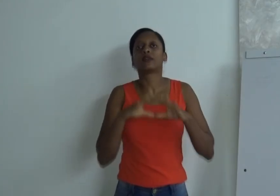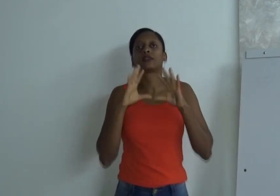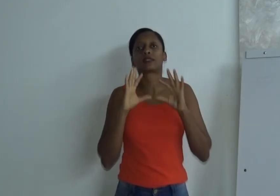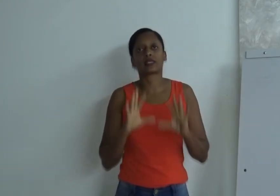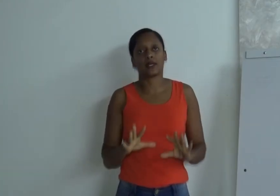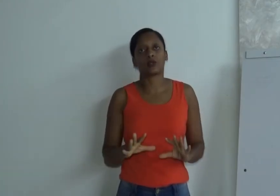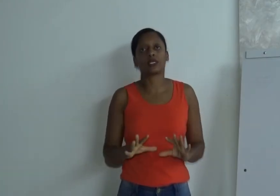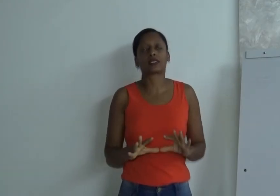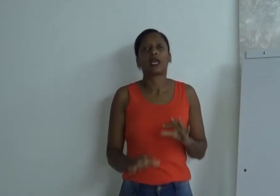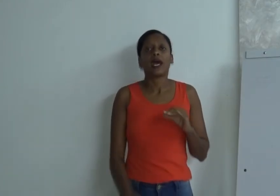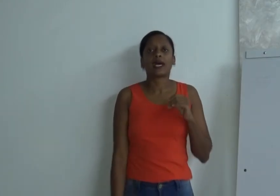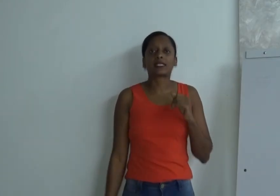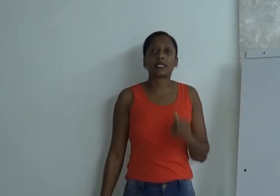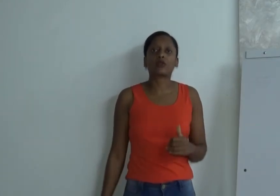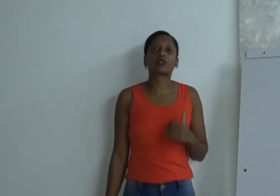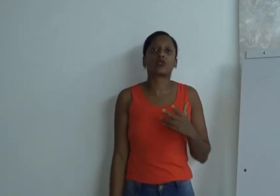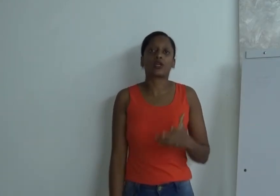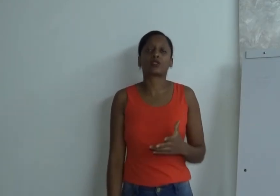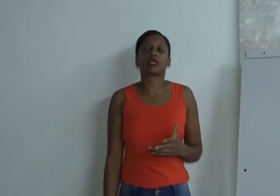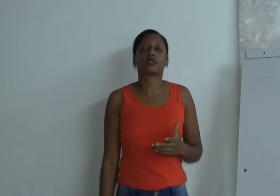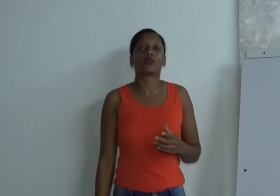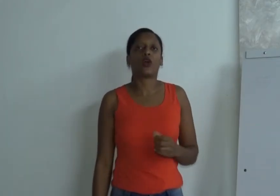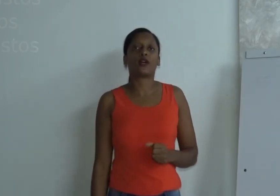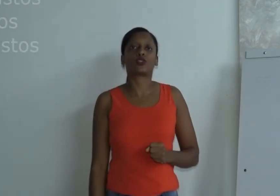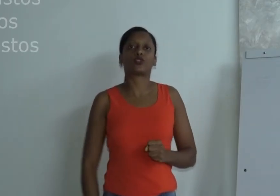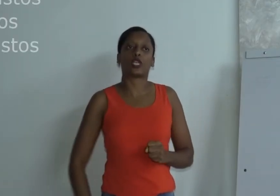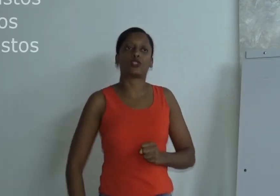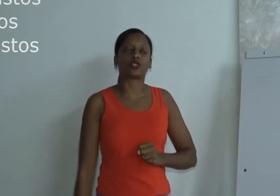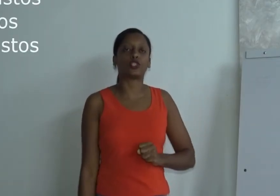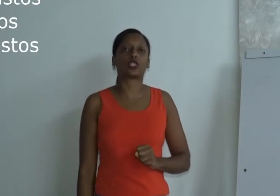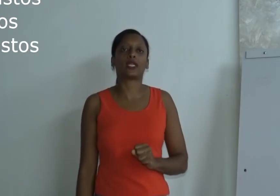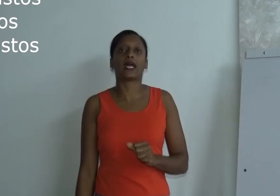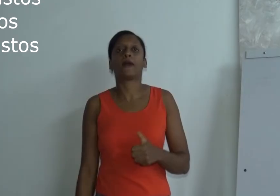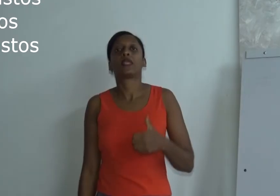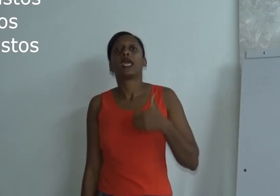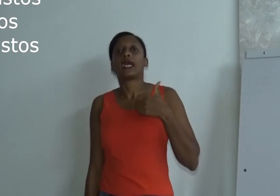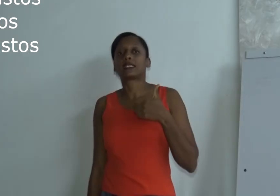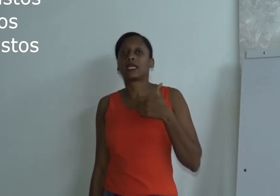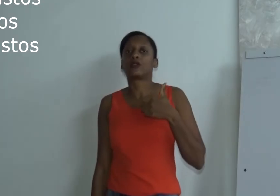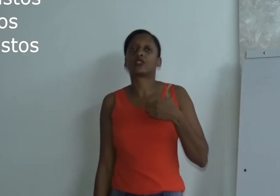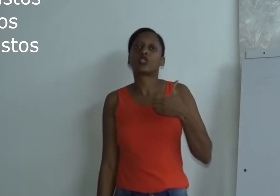por células. As células do nosso tecido ósseo, gente, a gente tem lá as células